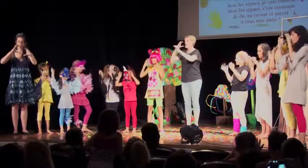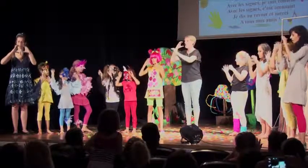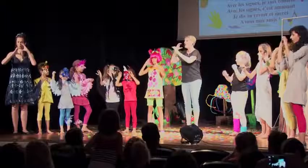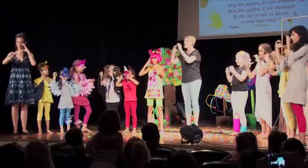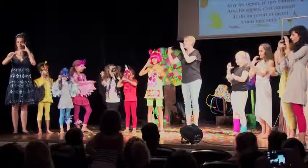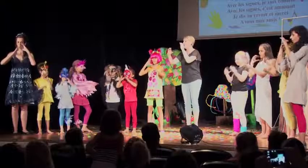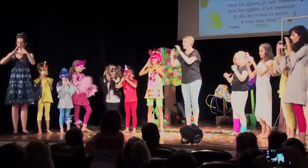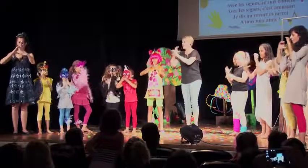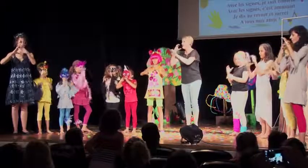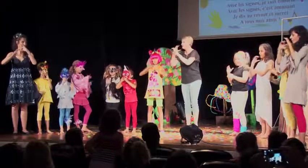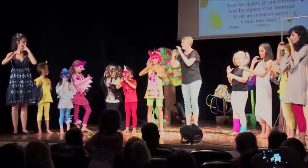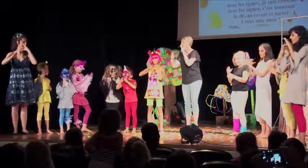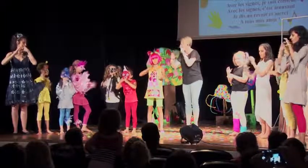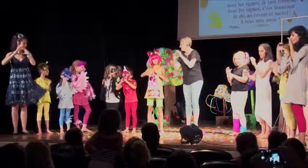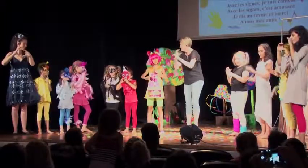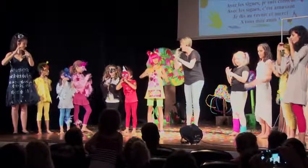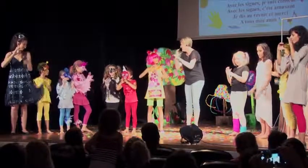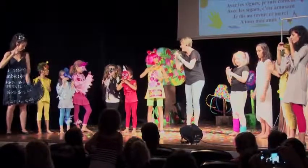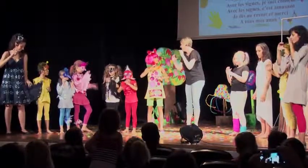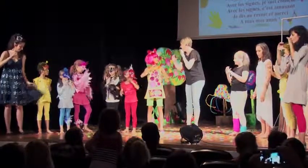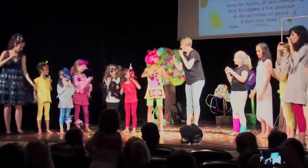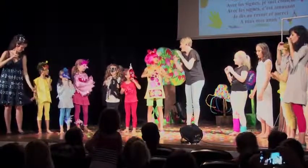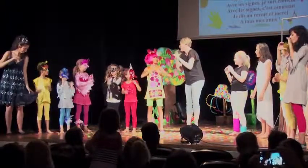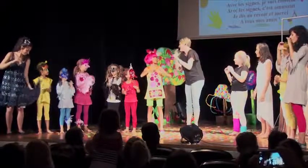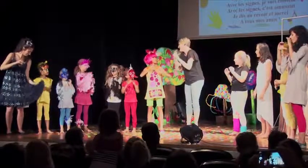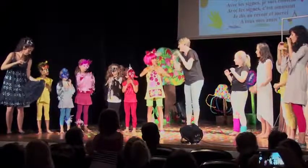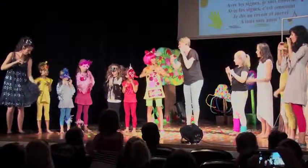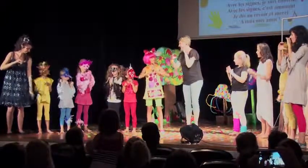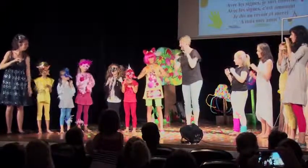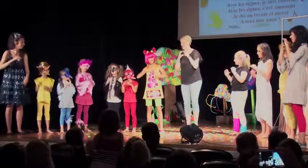pour communiquer. Et oui, c'est deux C qui s'aiment.